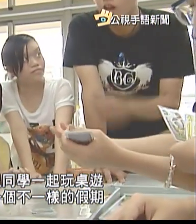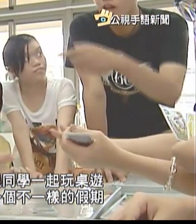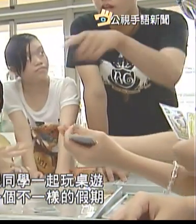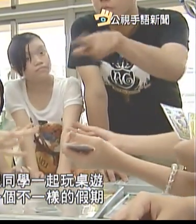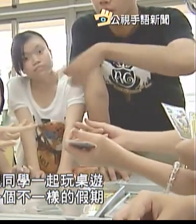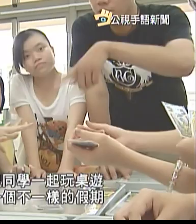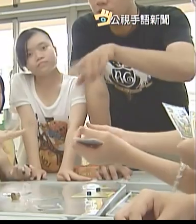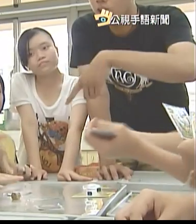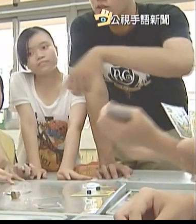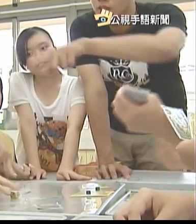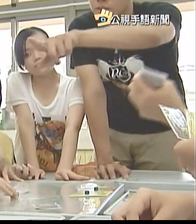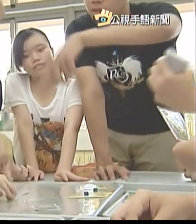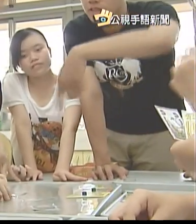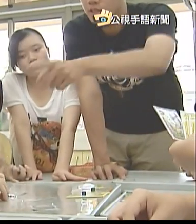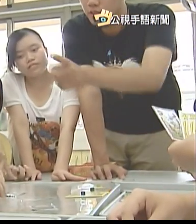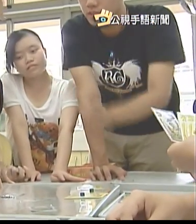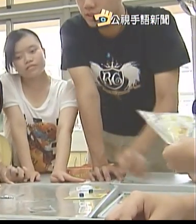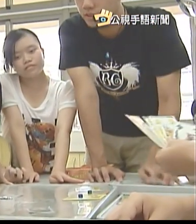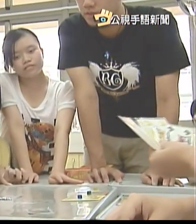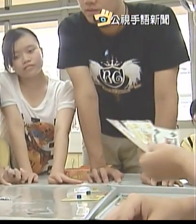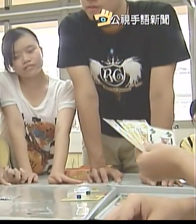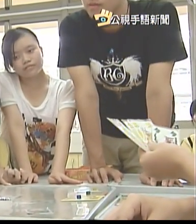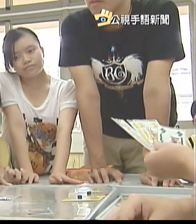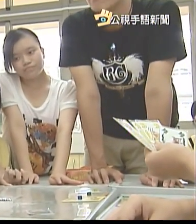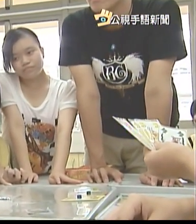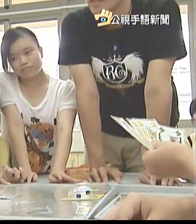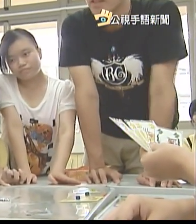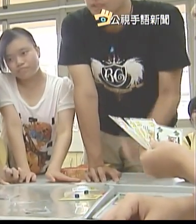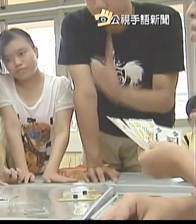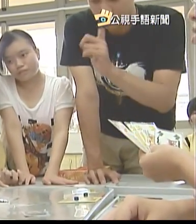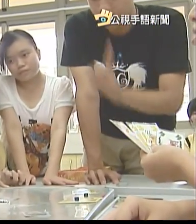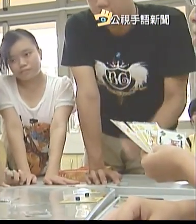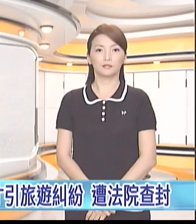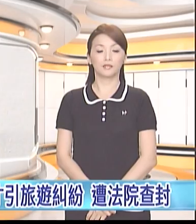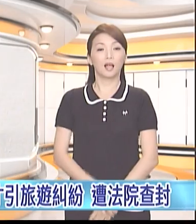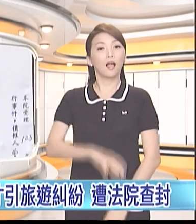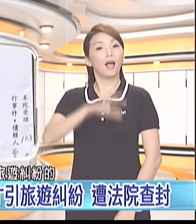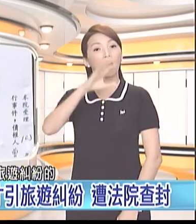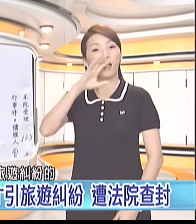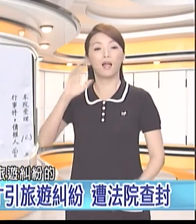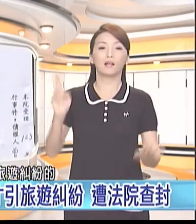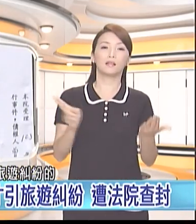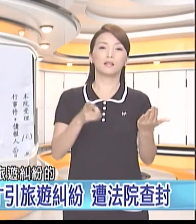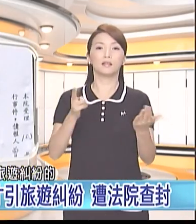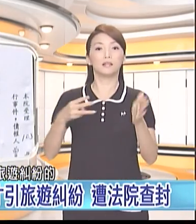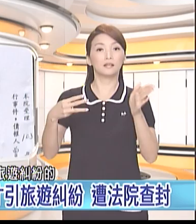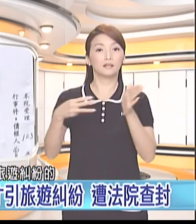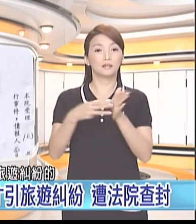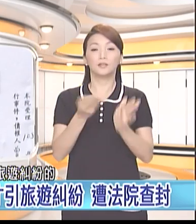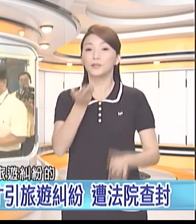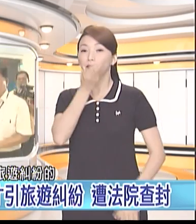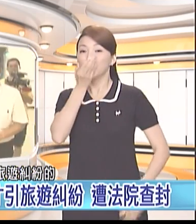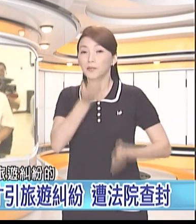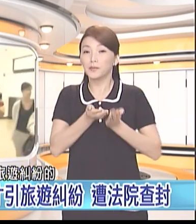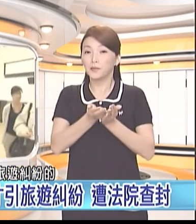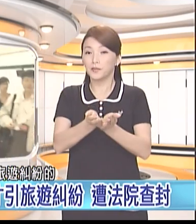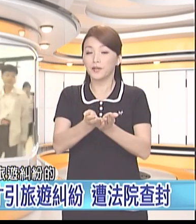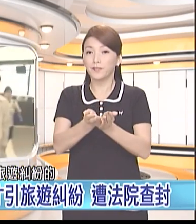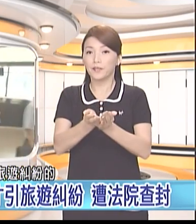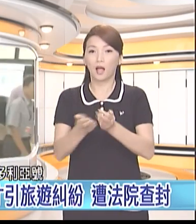期。记者佩君、谢晴雯、王新中台北报道。 前不久才发生旅游纠纷的哥